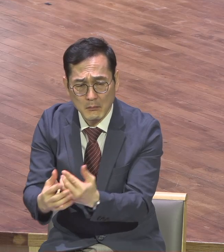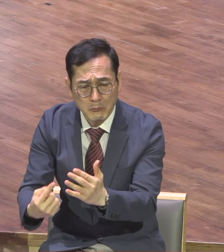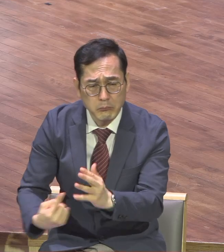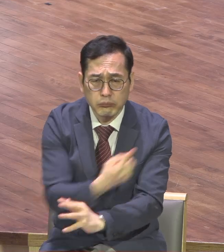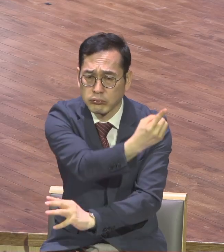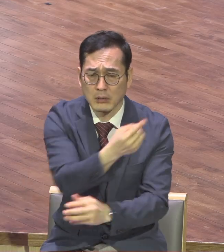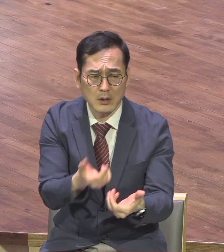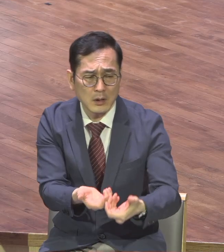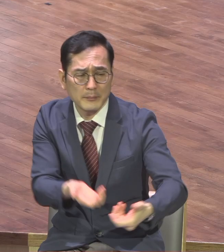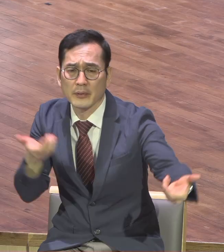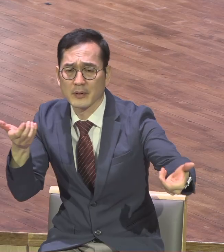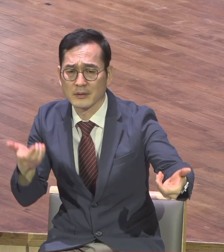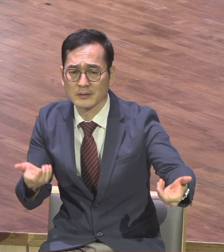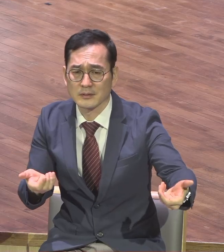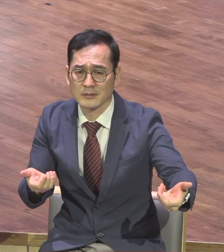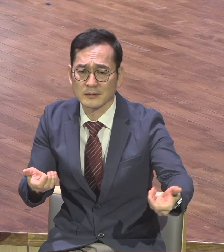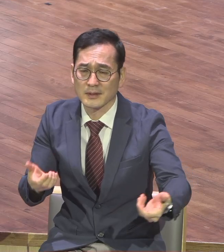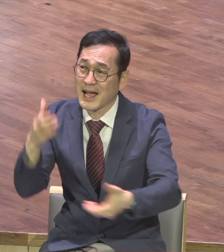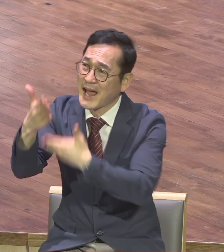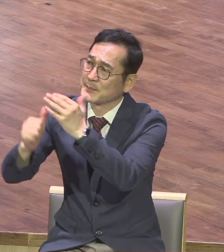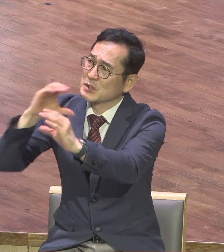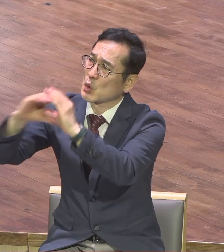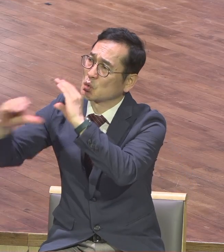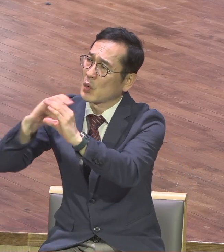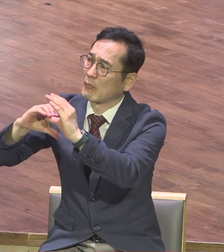성삼위 하나님과 소통되어야 하는데 오히려 사단과